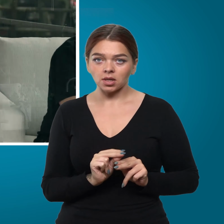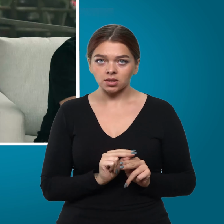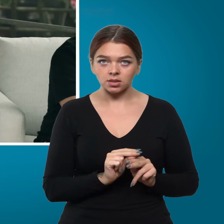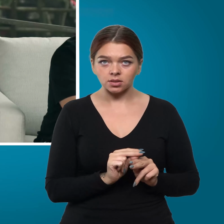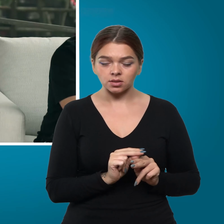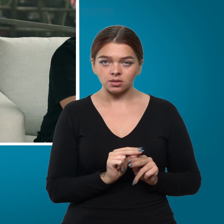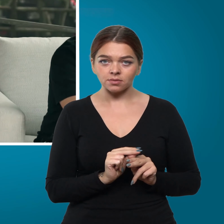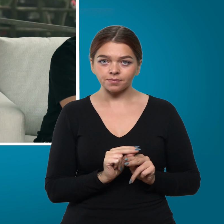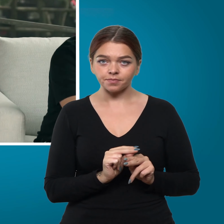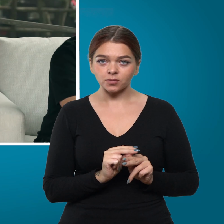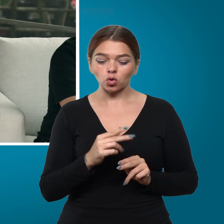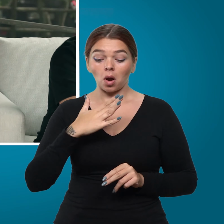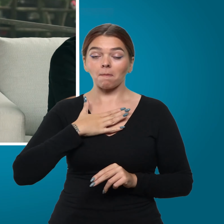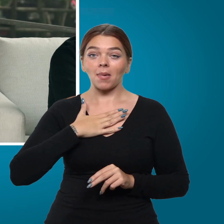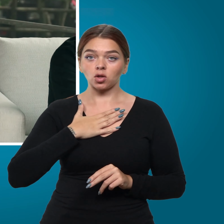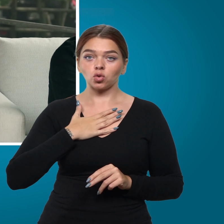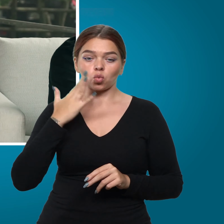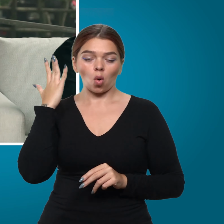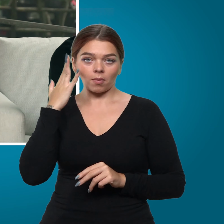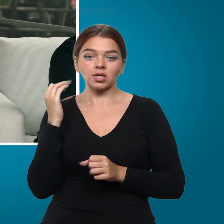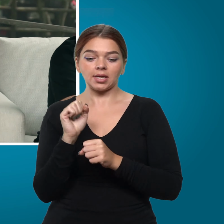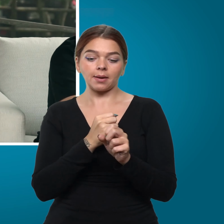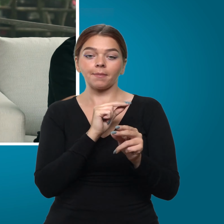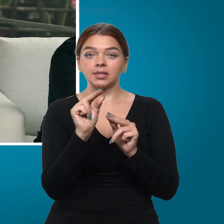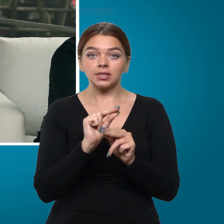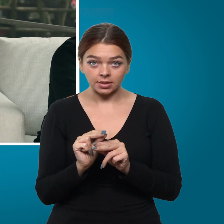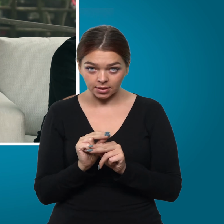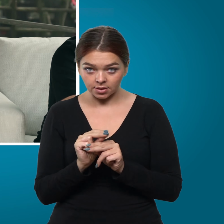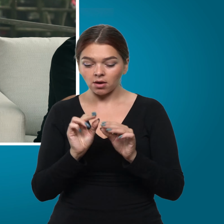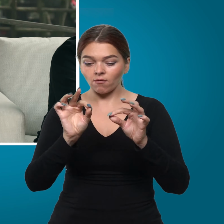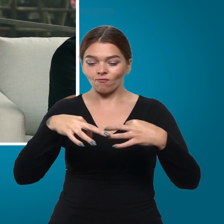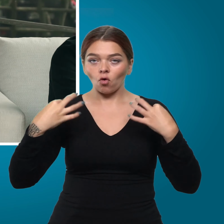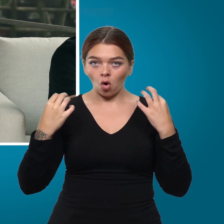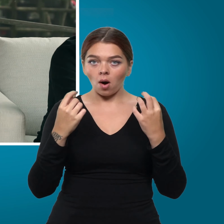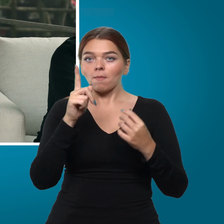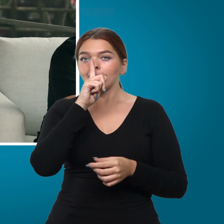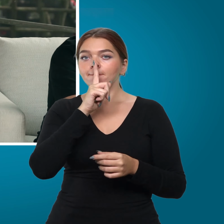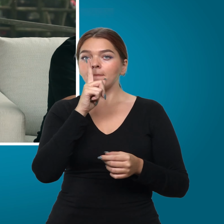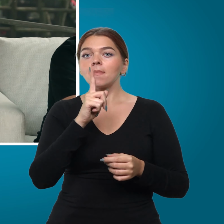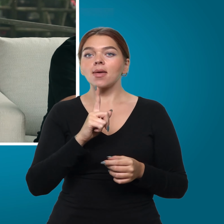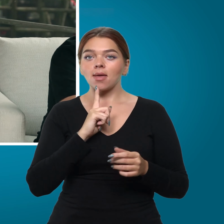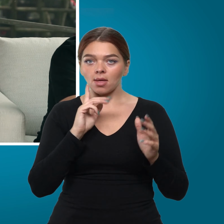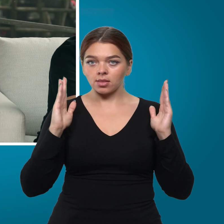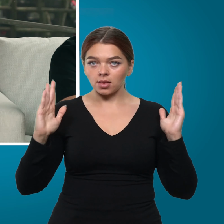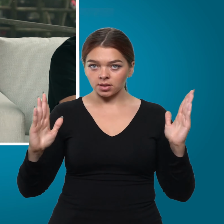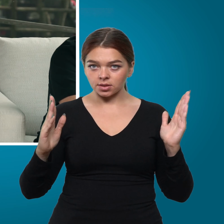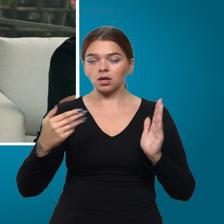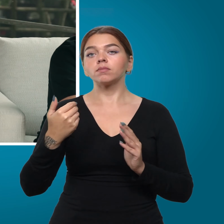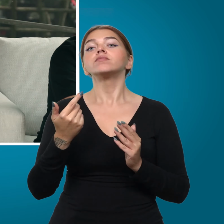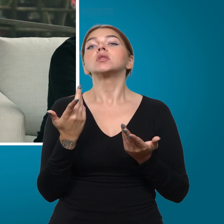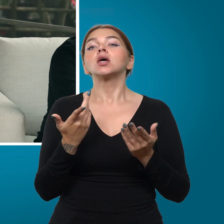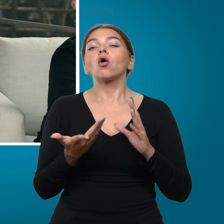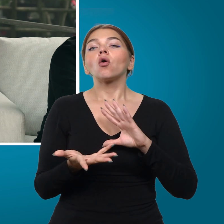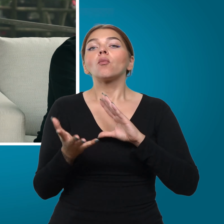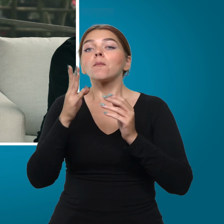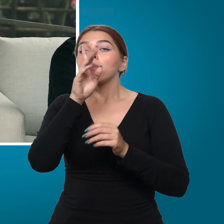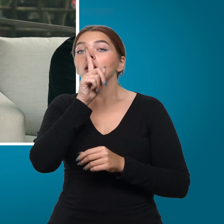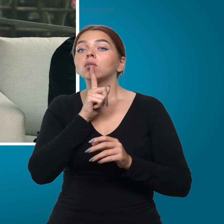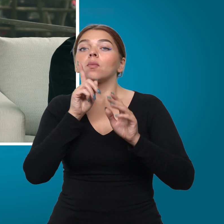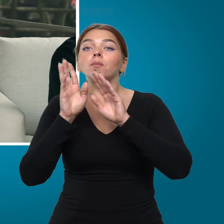gavau terminą, mėnesį laiko, tiesiog dar pati peržiūrėti rankraštį, pataisyti